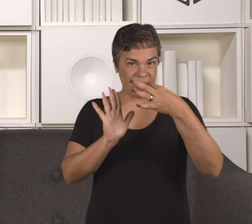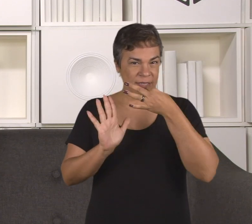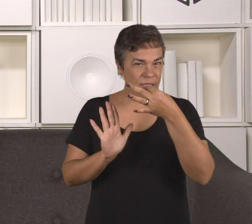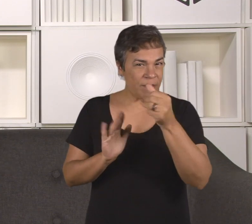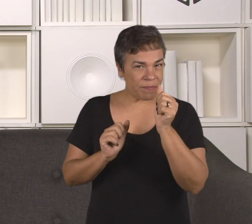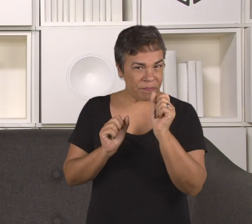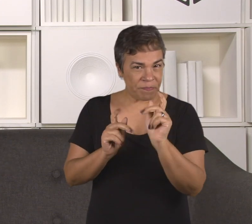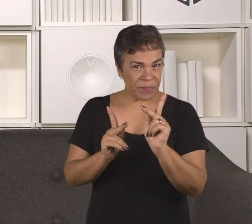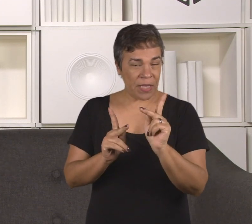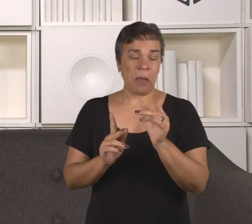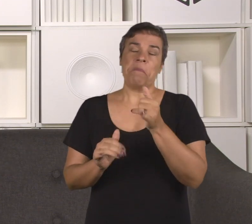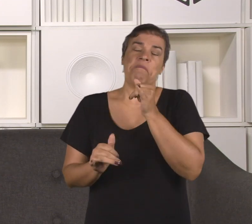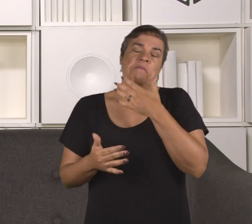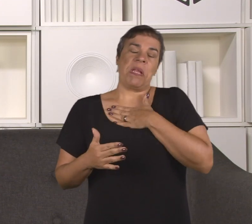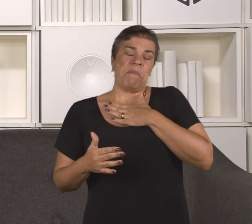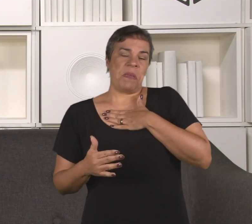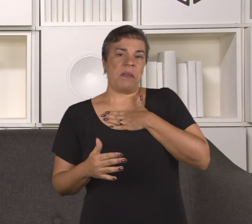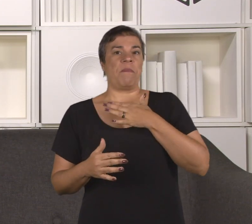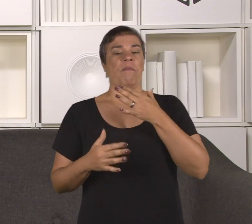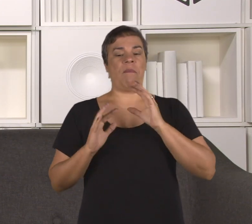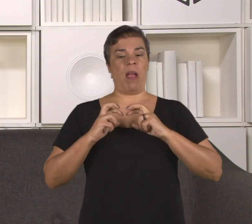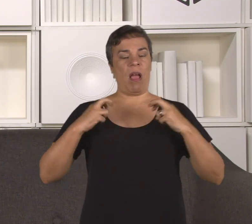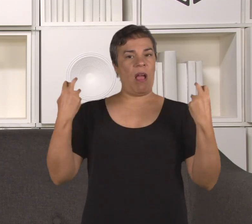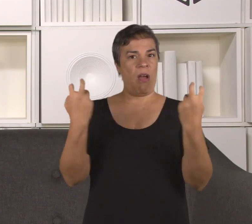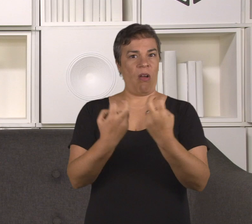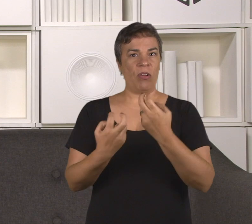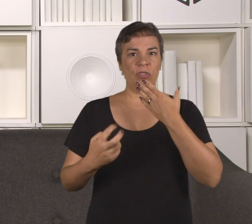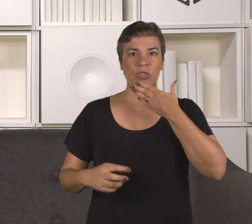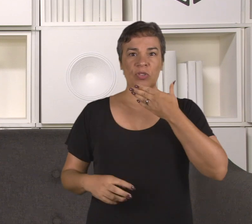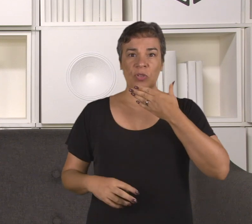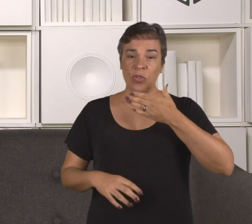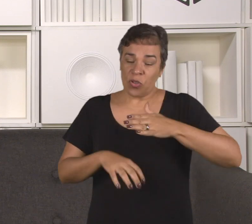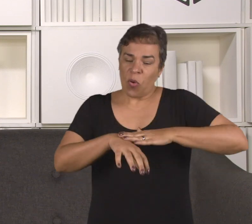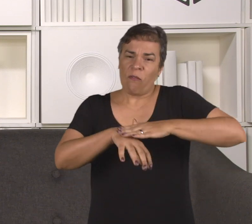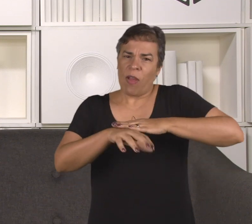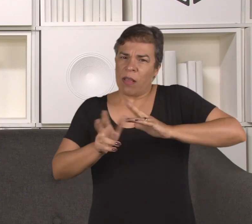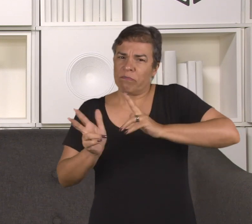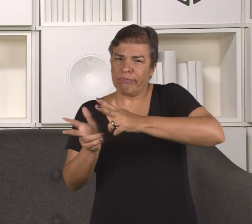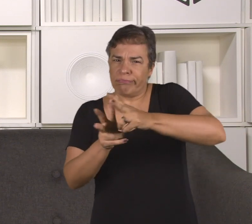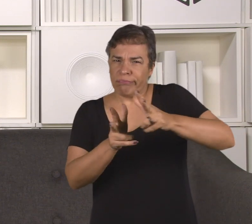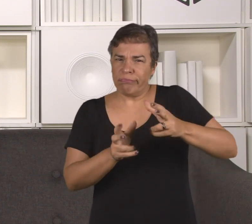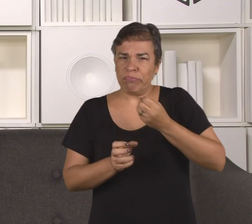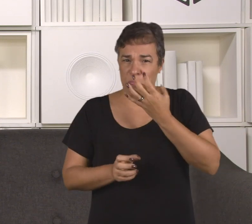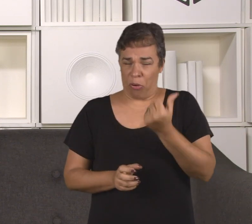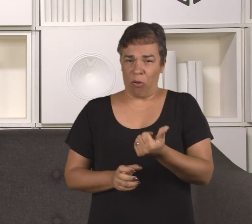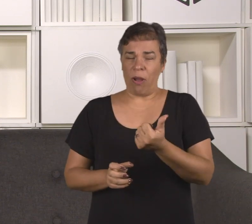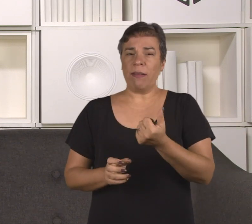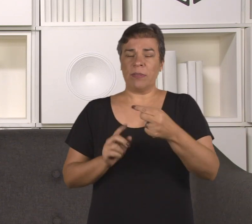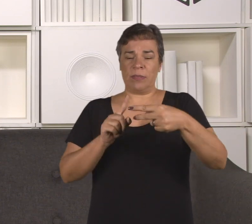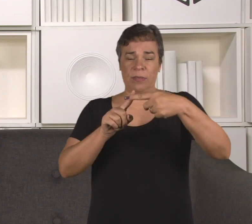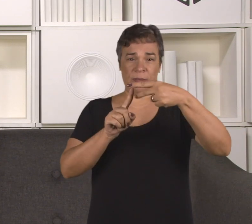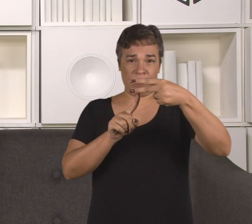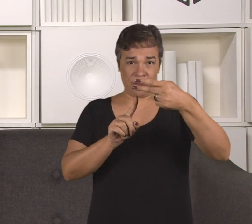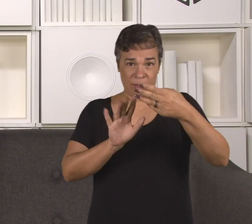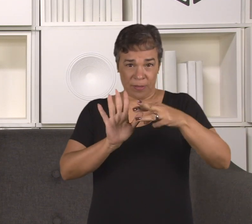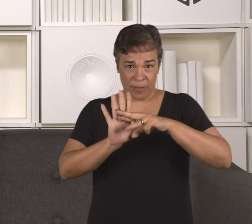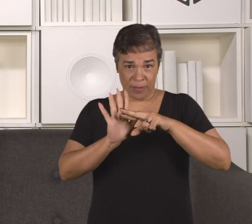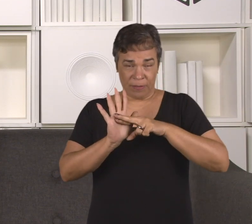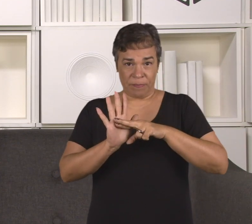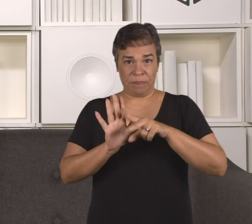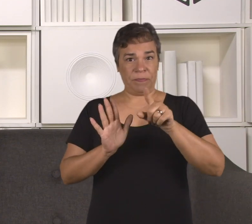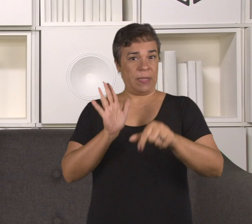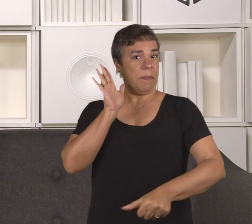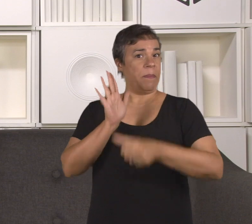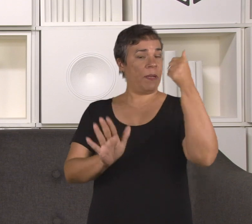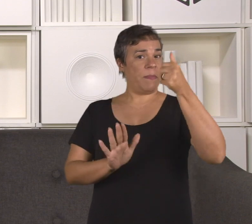uma roda de conversa boa é aquela que obedece 3 regras. A primeira delas é escutar